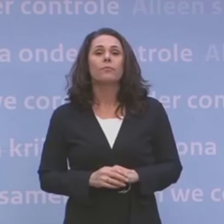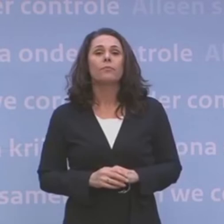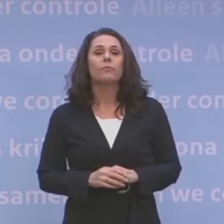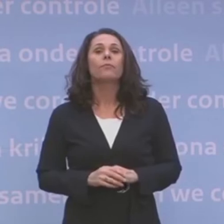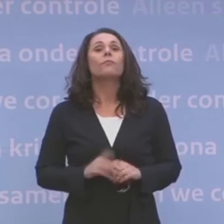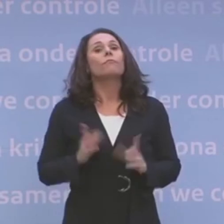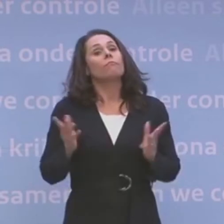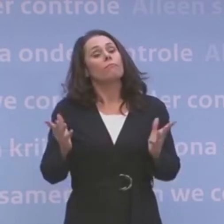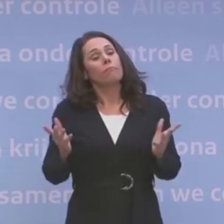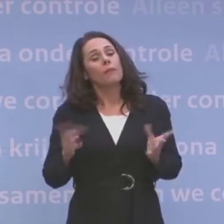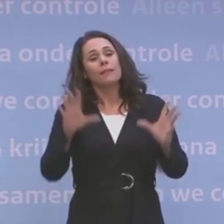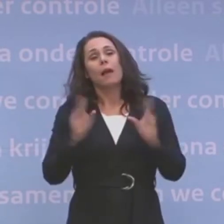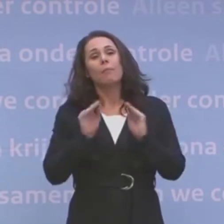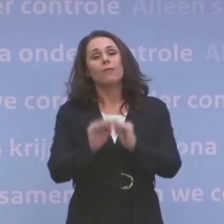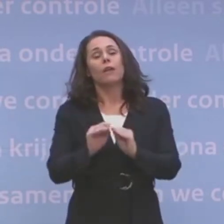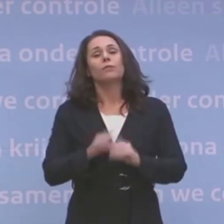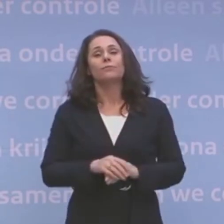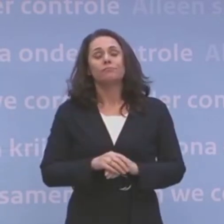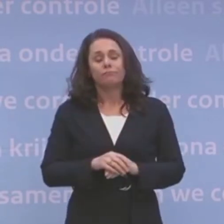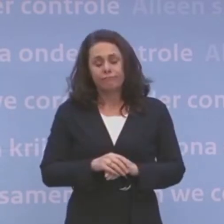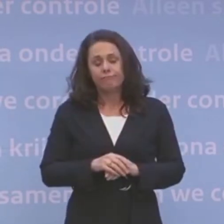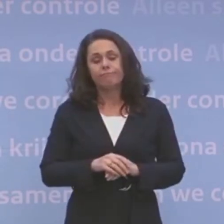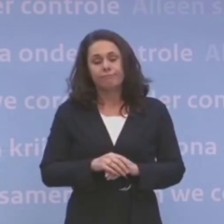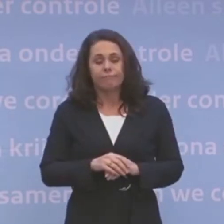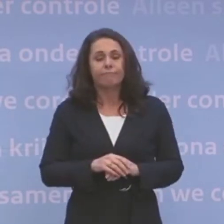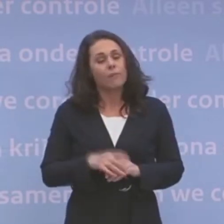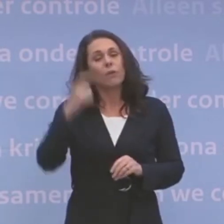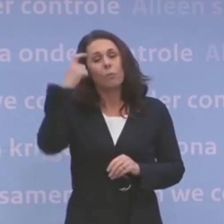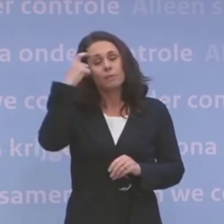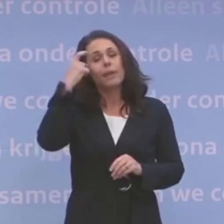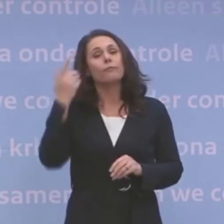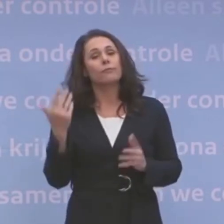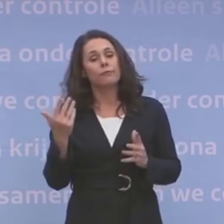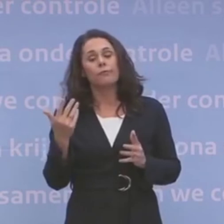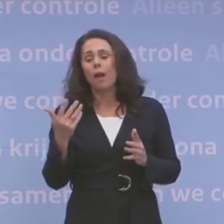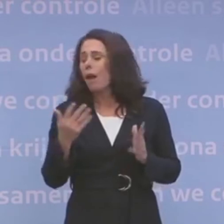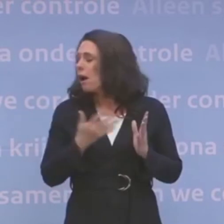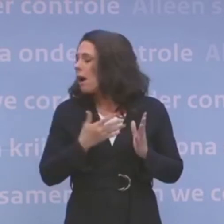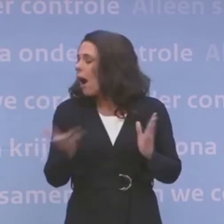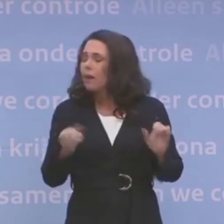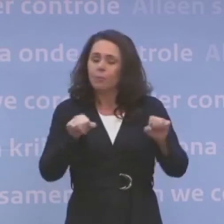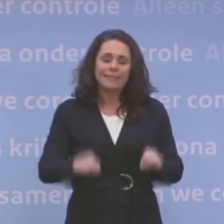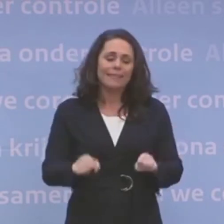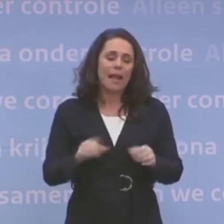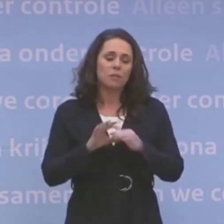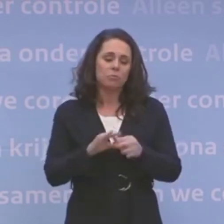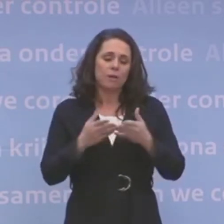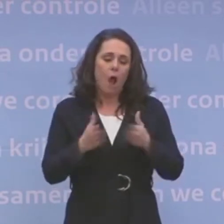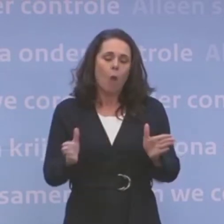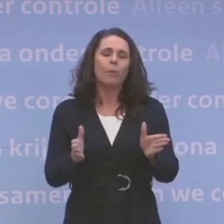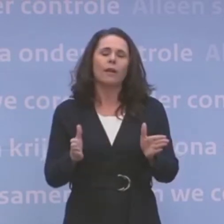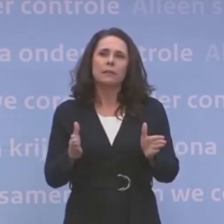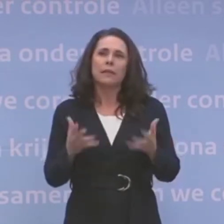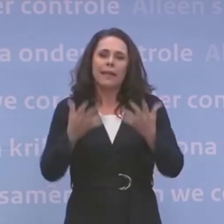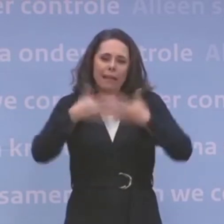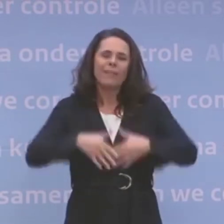Kortom, we realiseren ons dat elke besluit over openen natuurlijk ingewikkeld zijn, maar we voelen